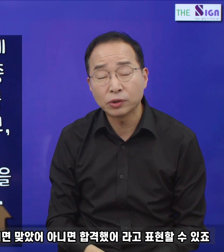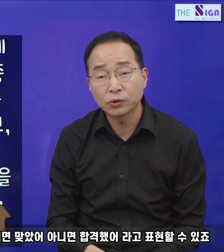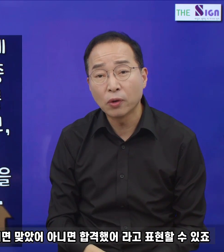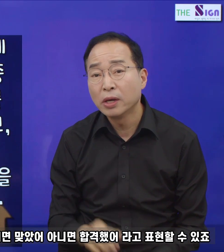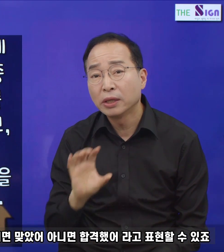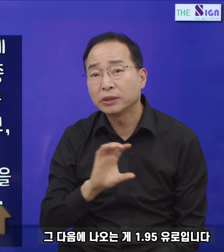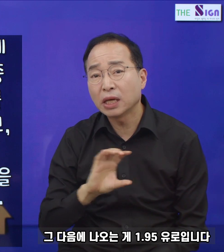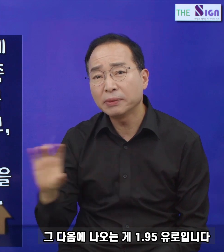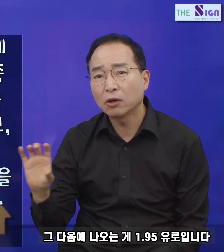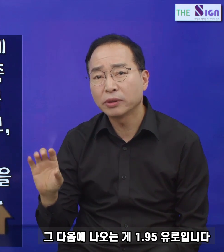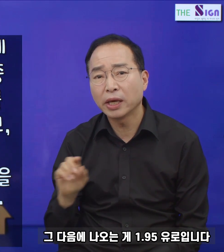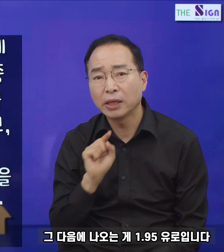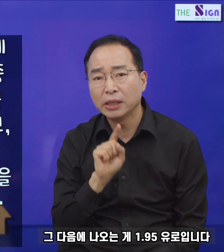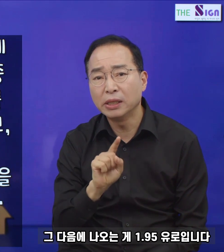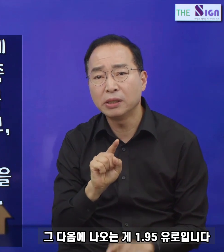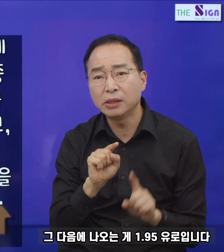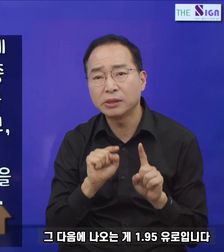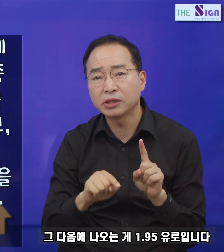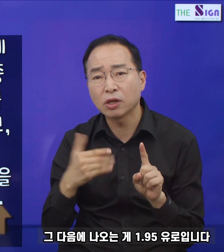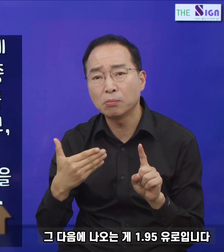있죠. 그 다음에 나오는 게